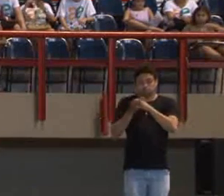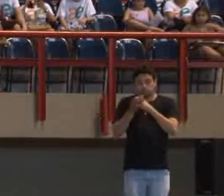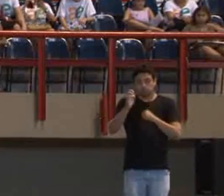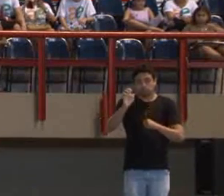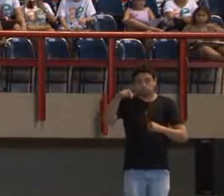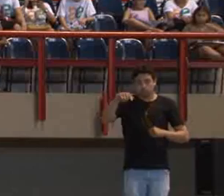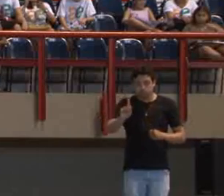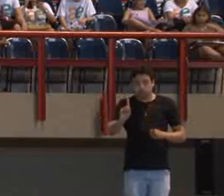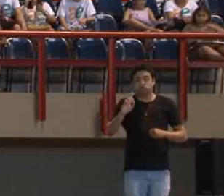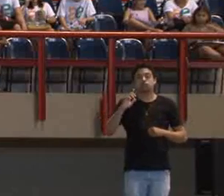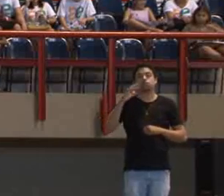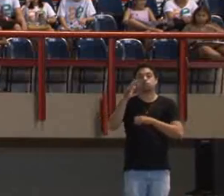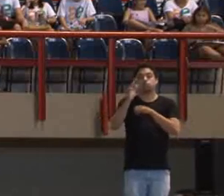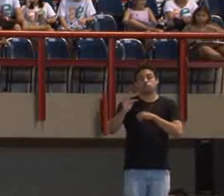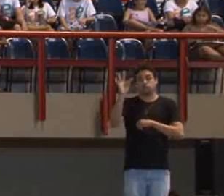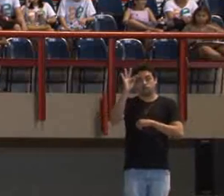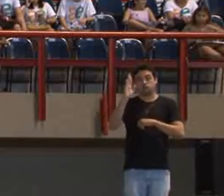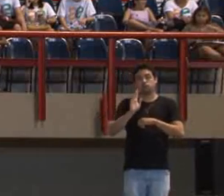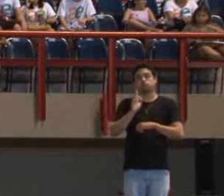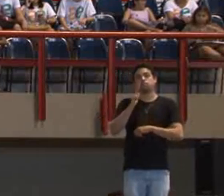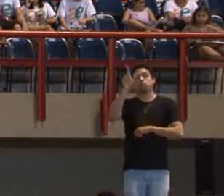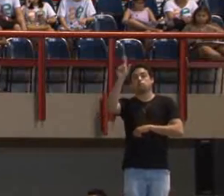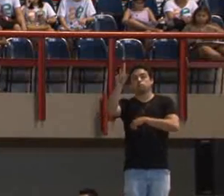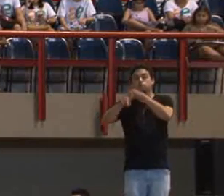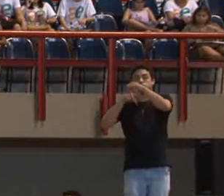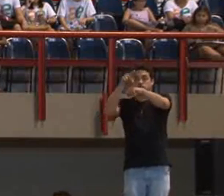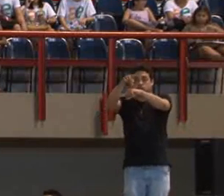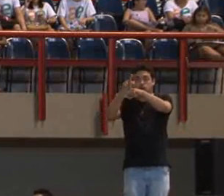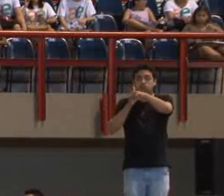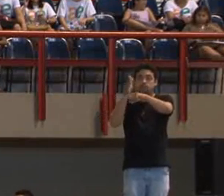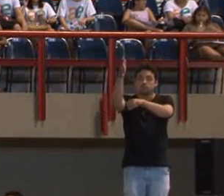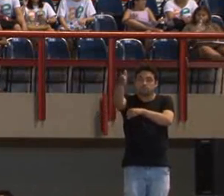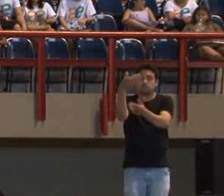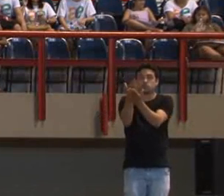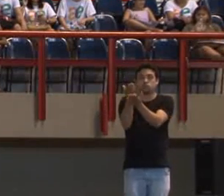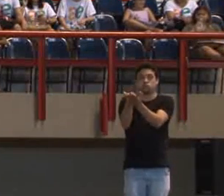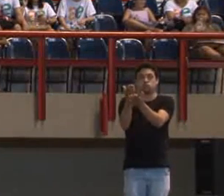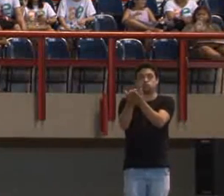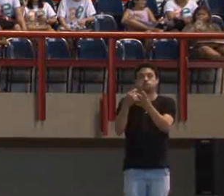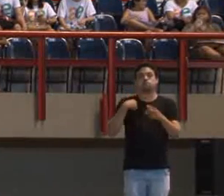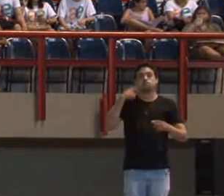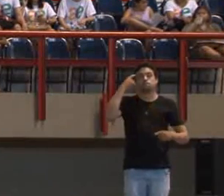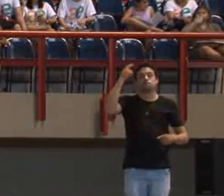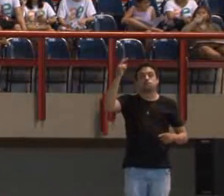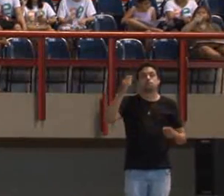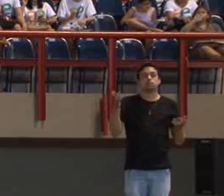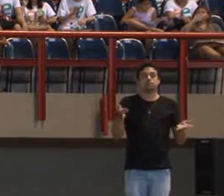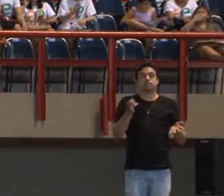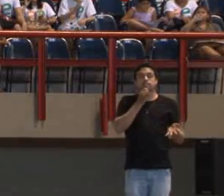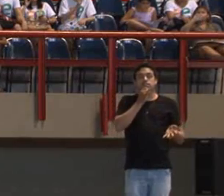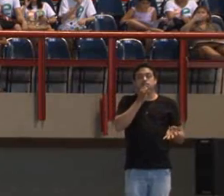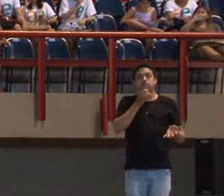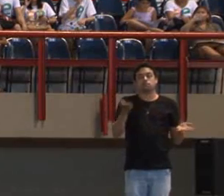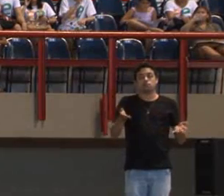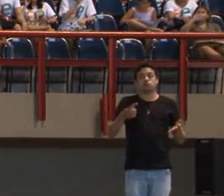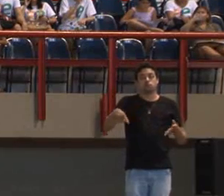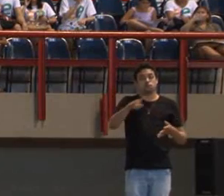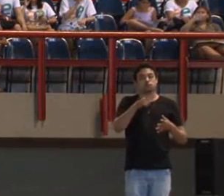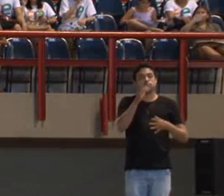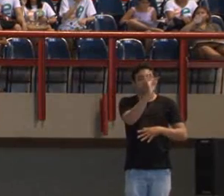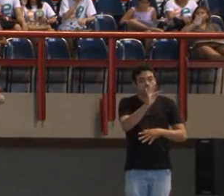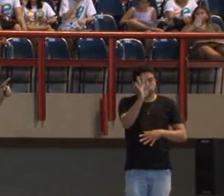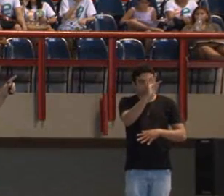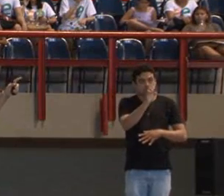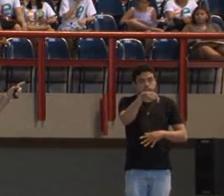irem fazer faculdade em outros países. Então, imagina que você entra hoje para uma faculdade de engenharia